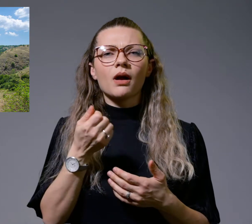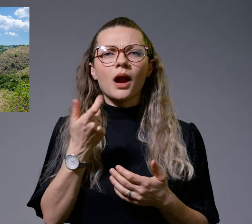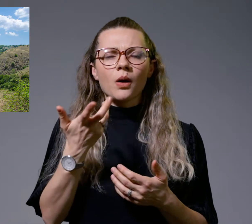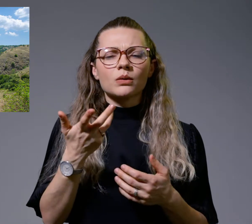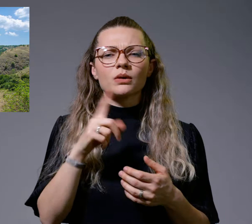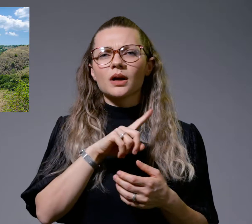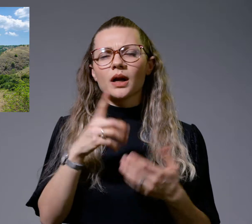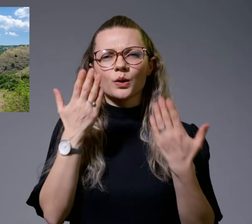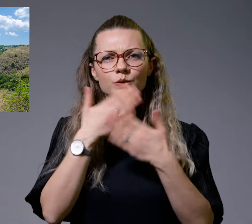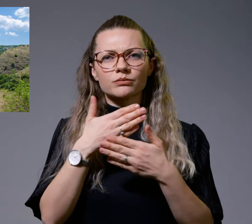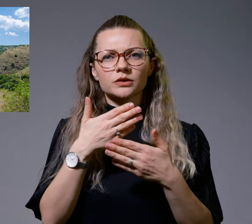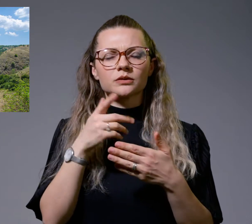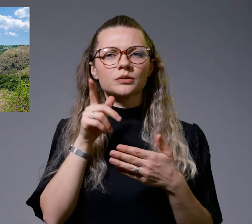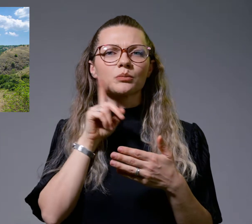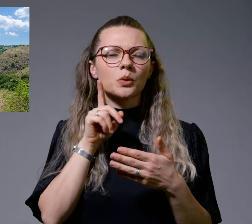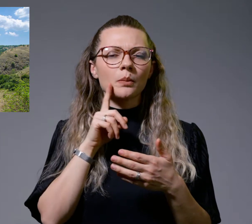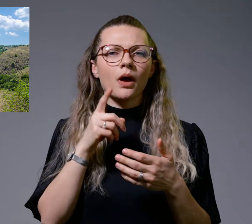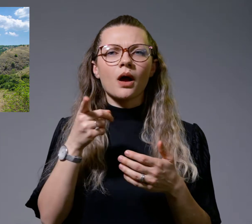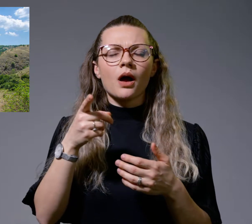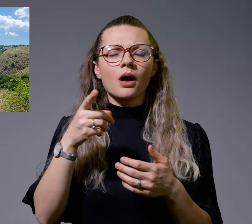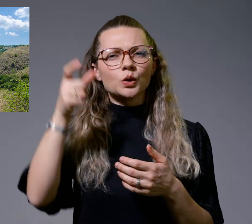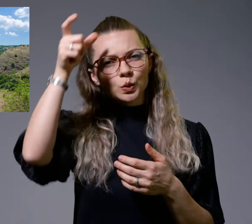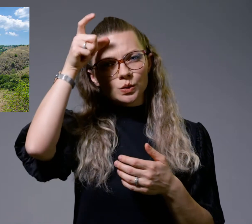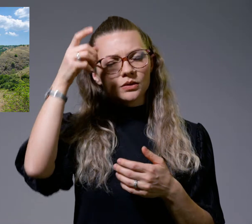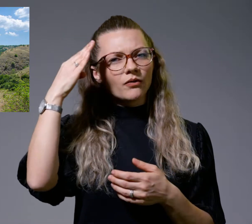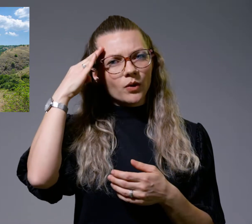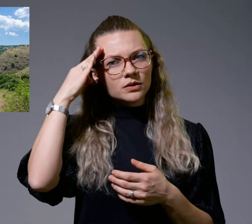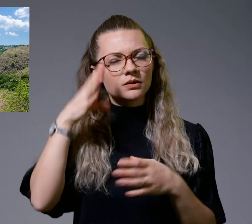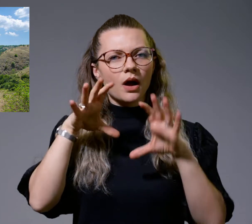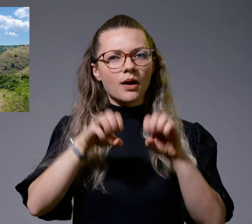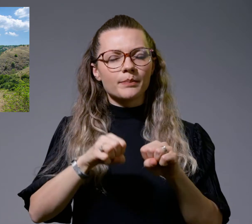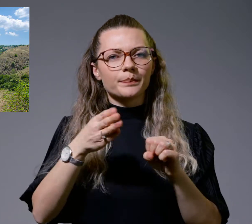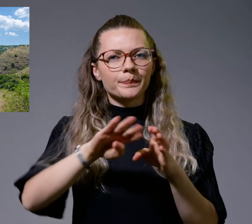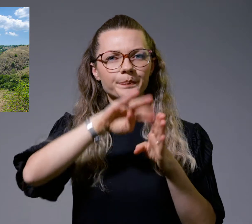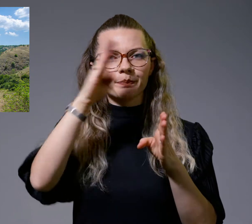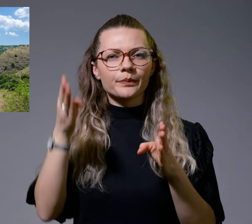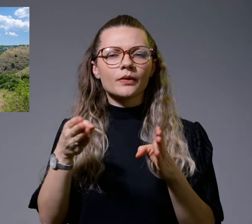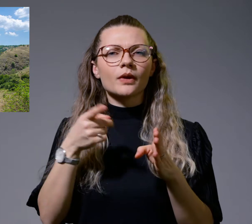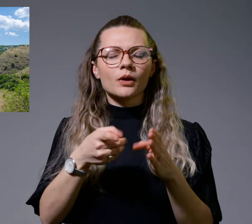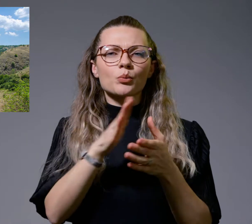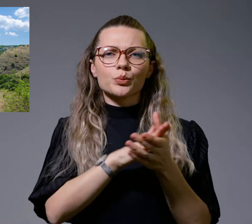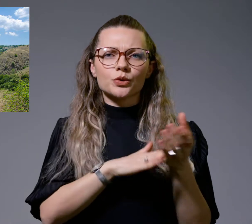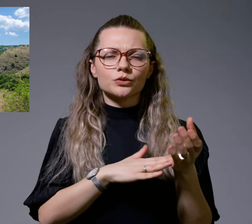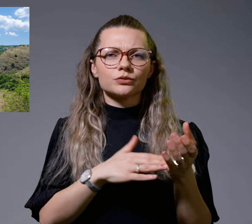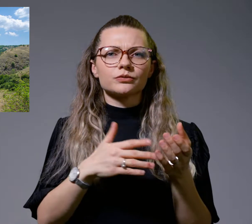обиди на османлиската војска да ја заземе тврдината, тие започнале со измачување